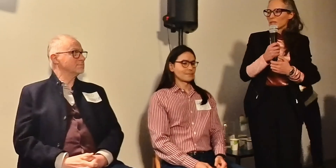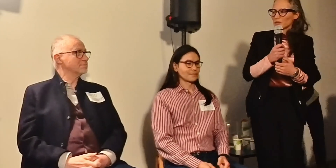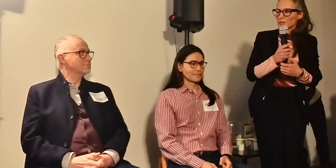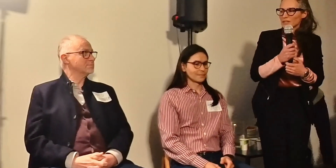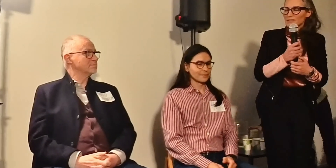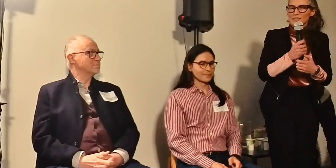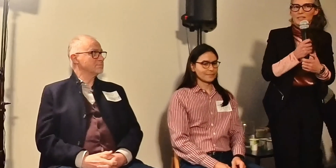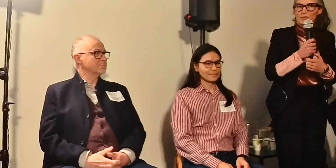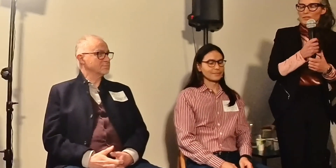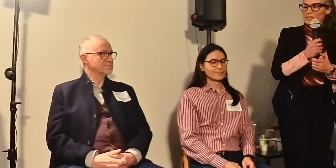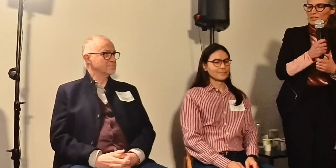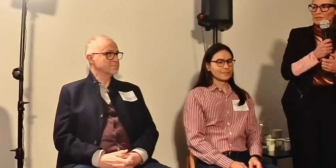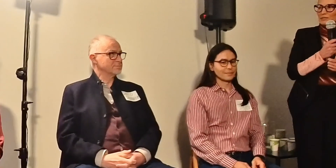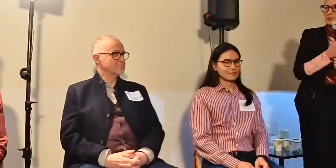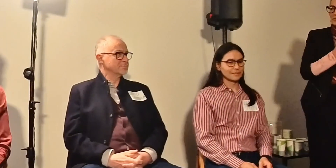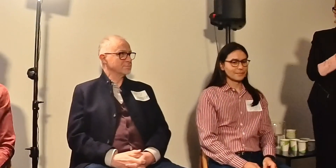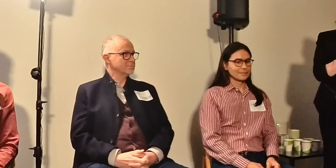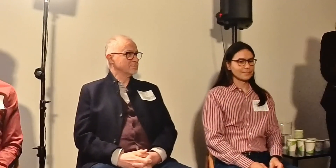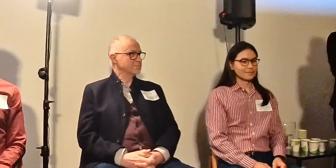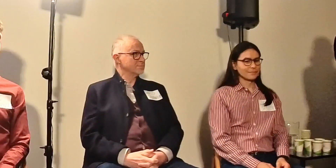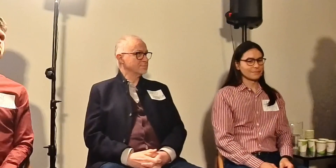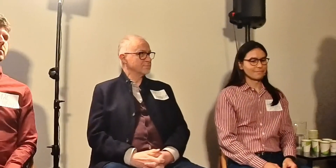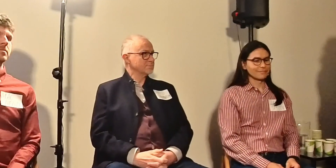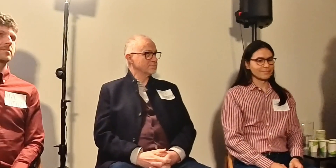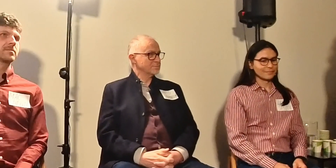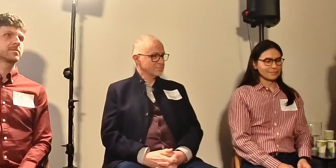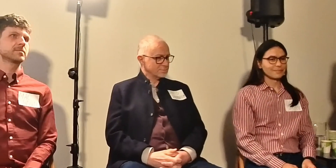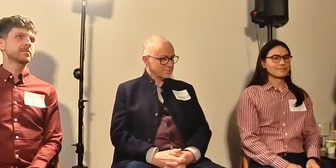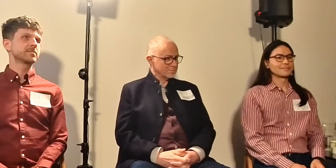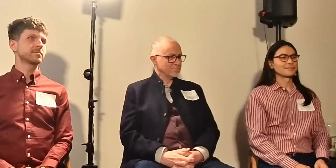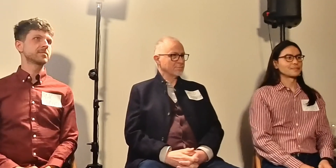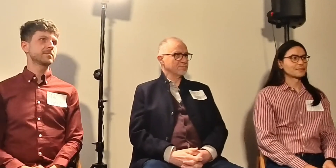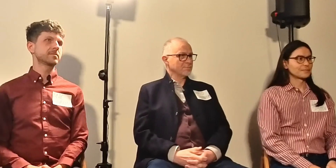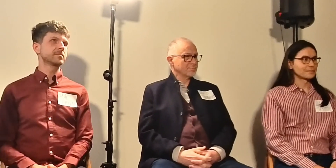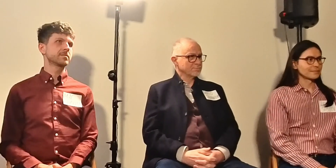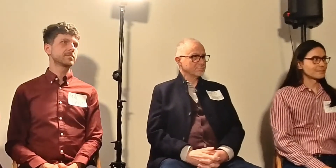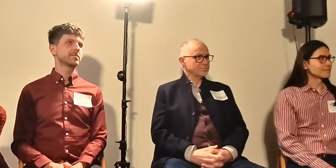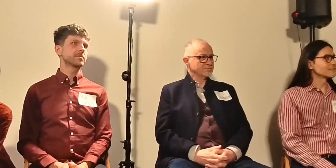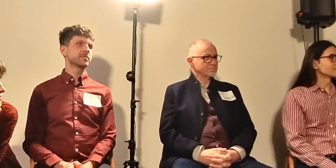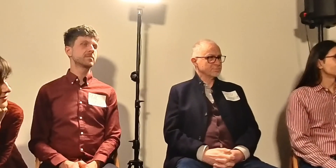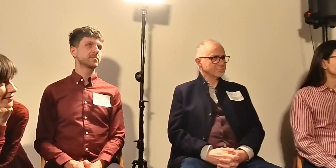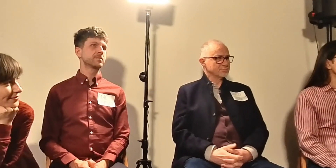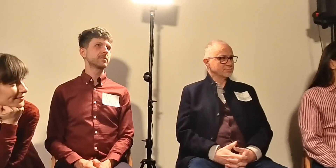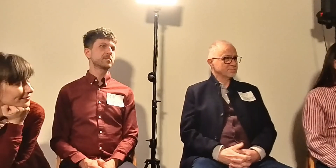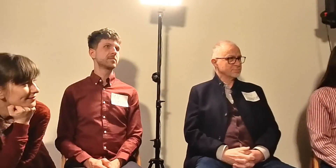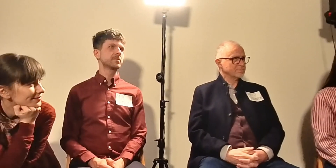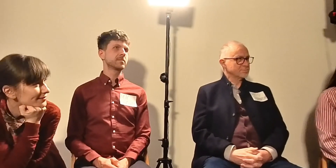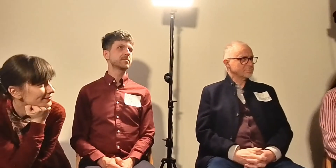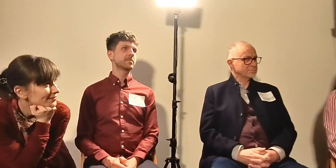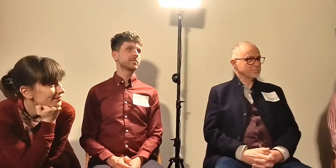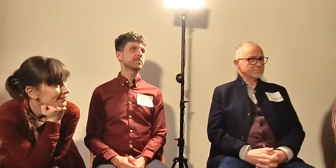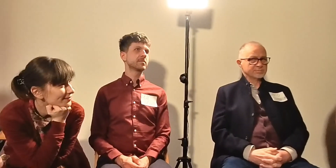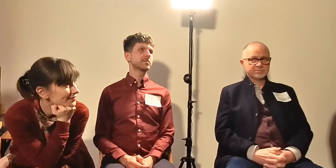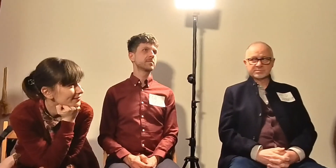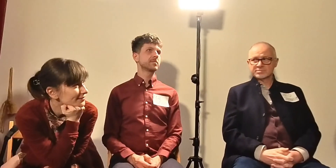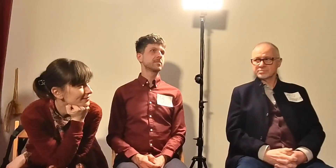Potom tady máme pana Davida Javornického ve funkci facilitátora. A pak Meg